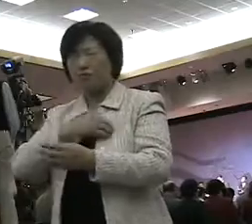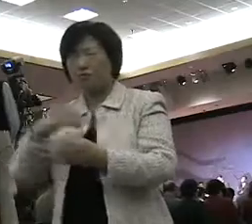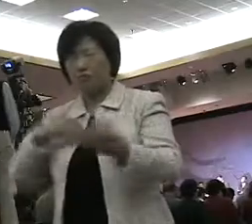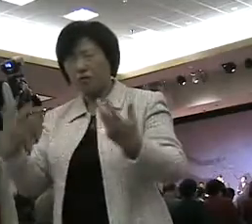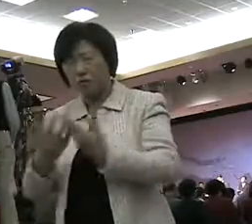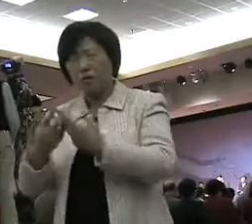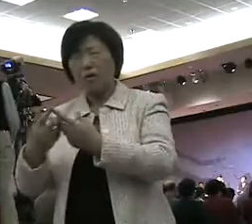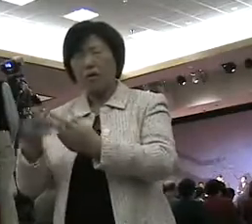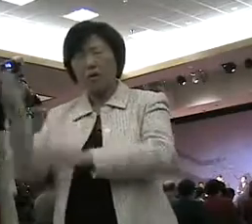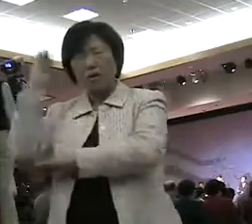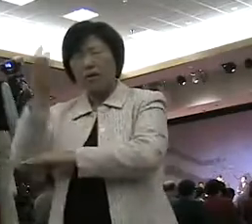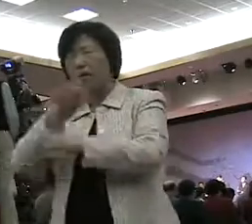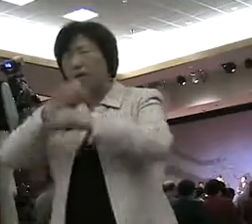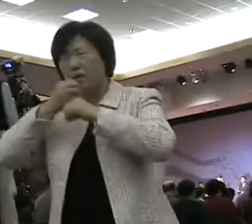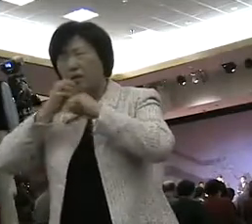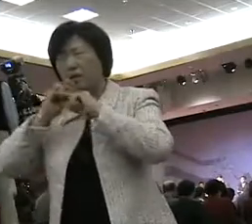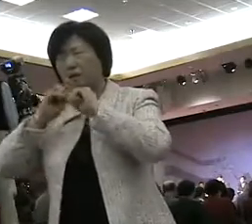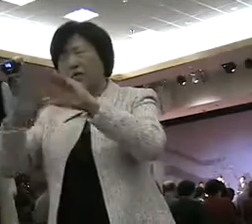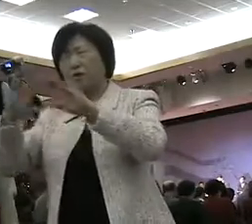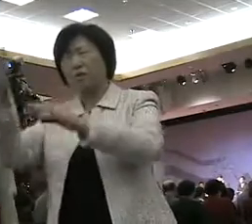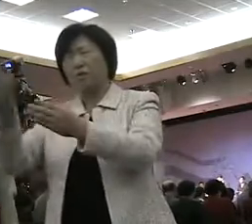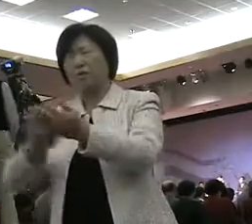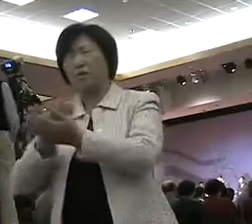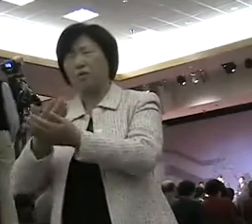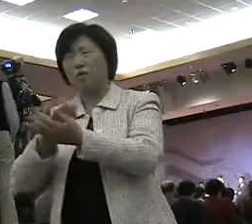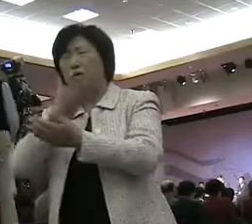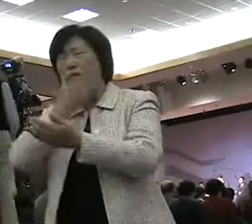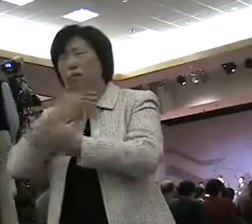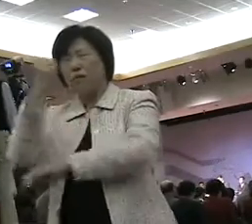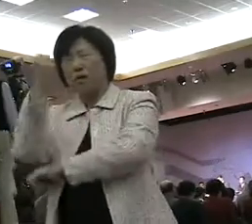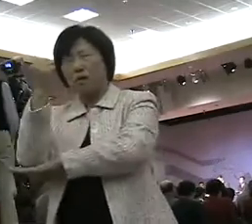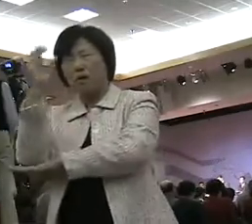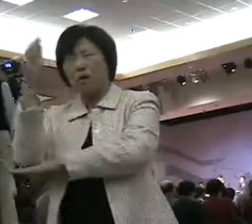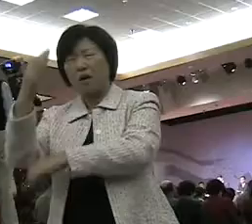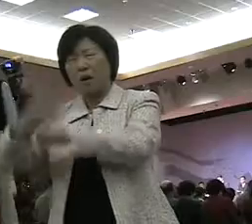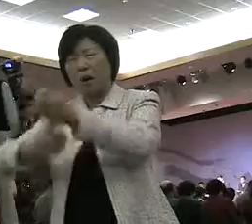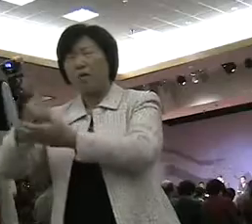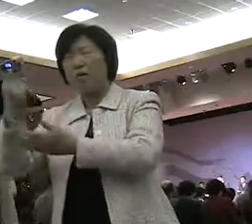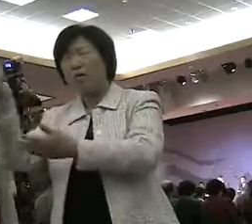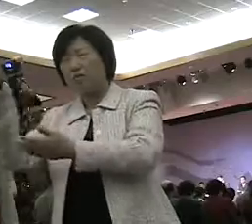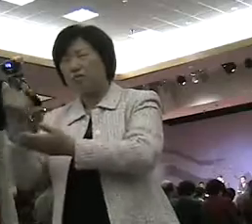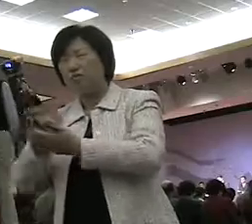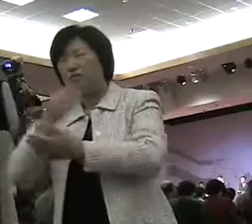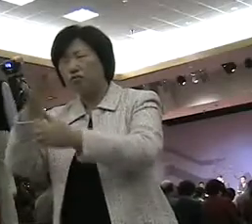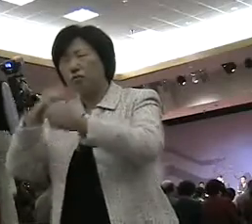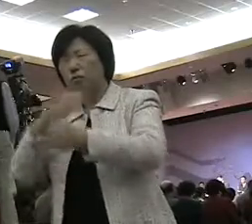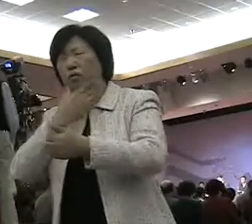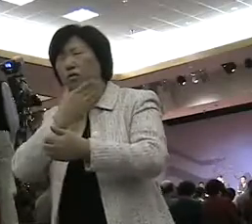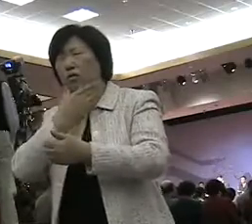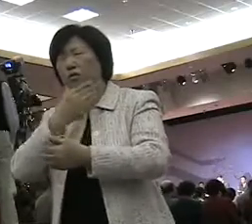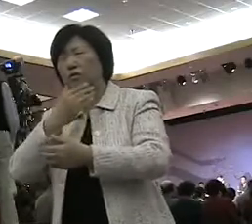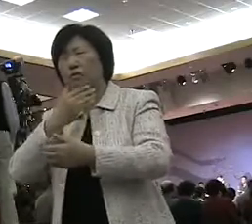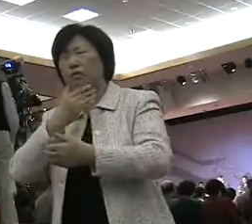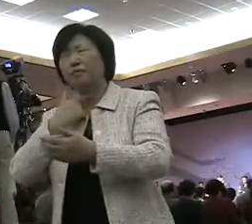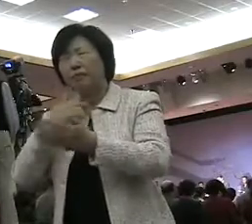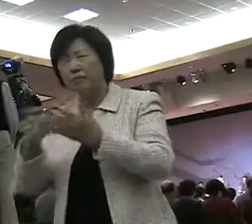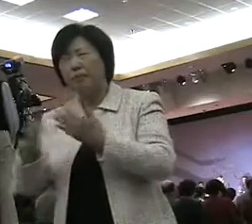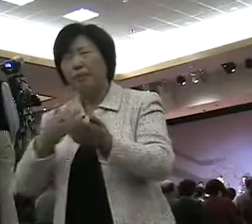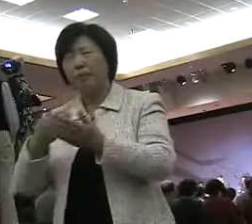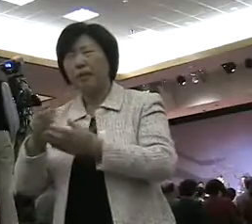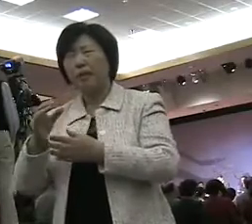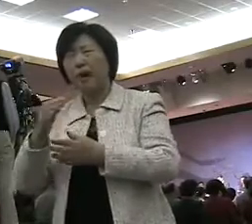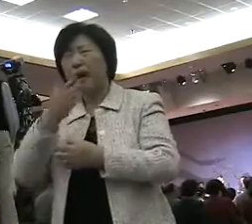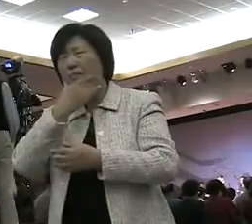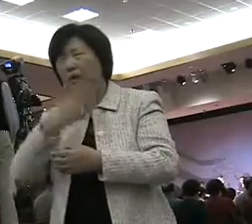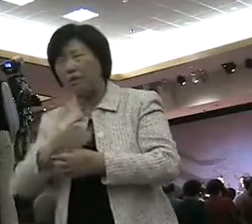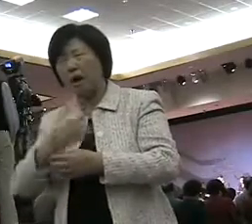말씀을 선포케 하시옵소서. 특별히 복의 근원으로 부르시는 하나님을 경험케 하사 아브라함, 이삭, 야곱의 하나님이 아니라 이제